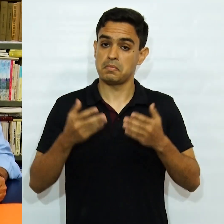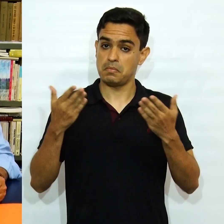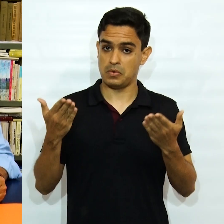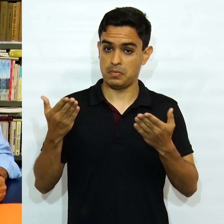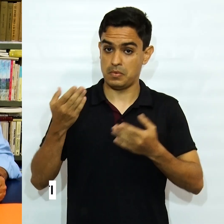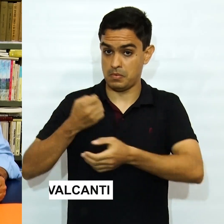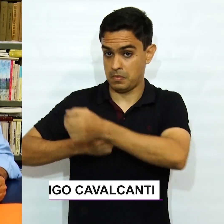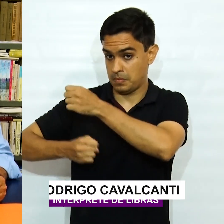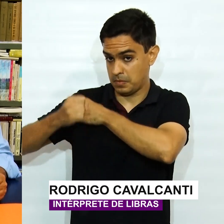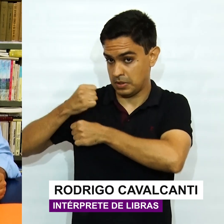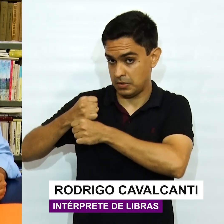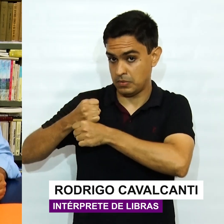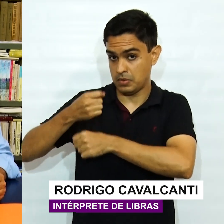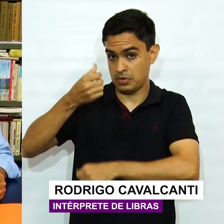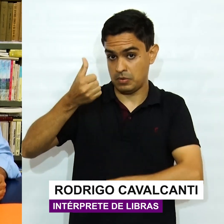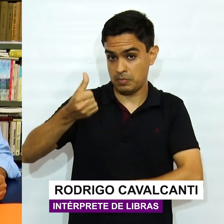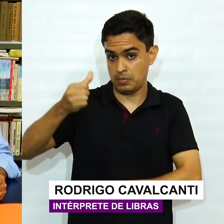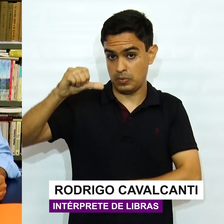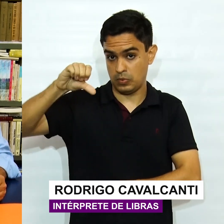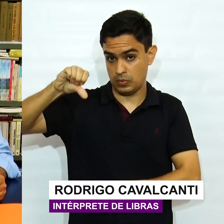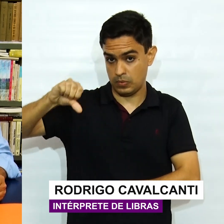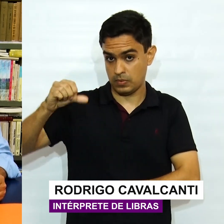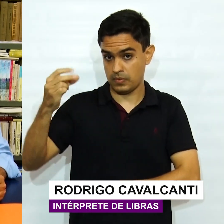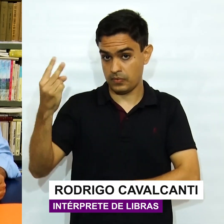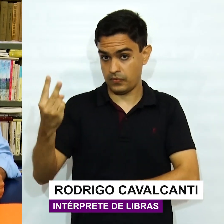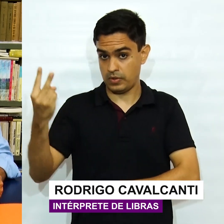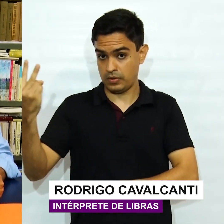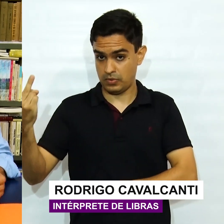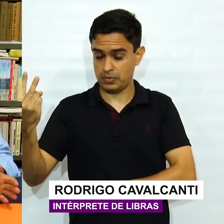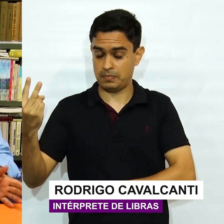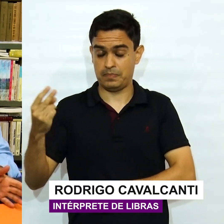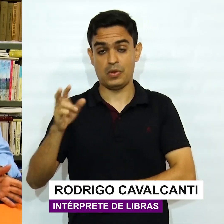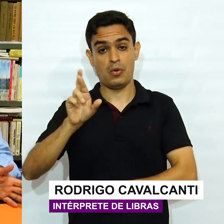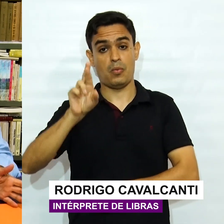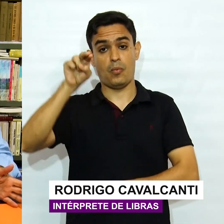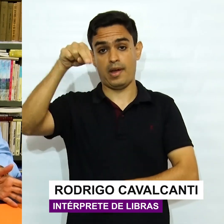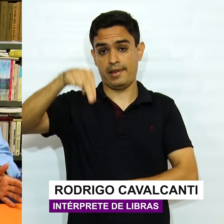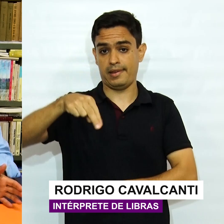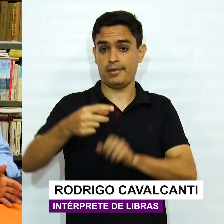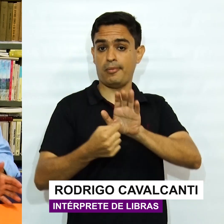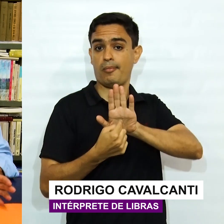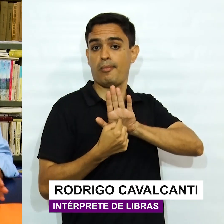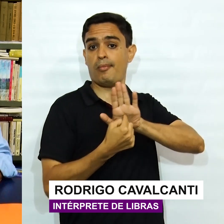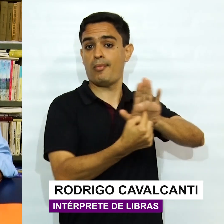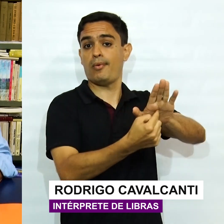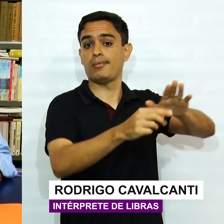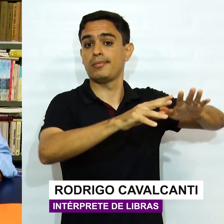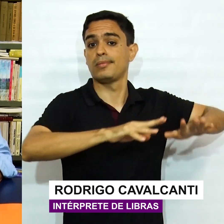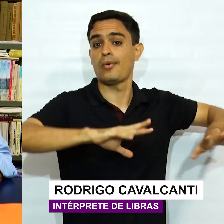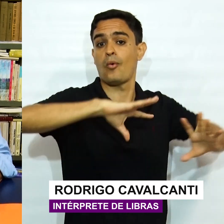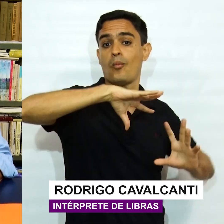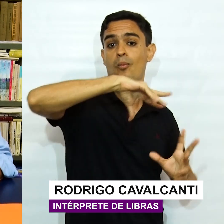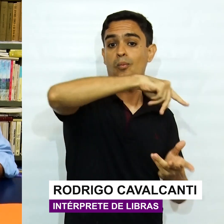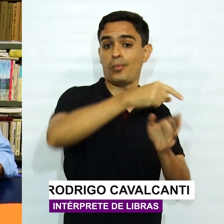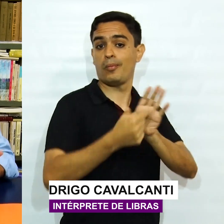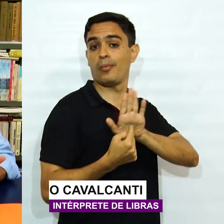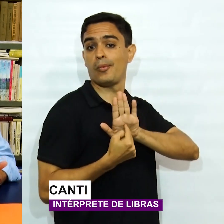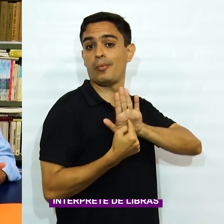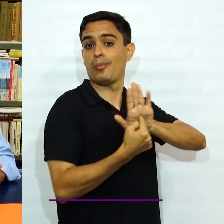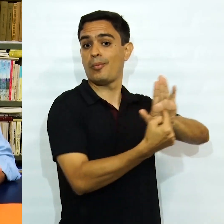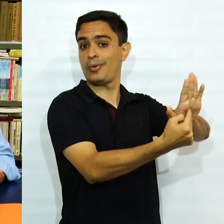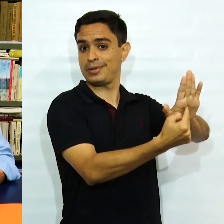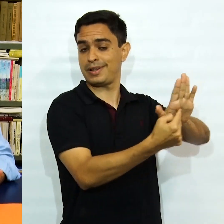bom em 1922 o Rio Grande do Norte precisou mostrar-se ao mundo na medida em que resolveu